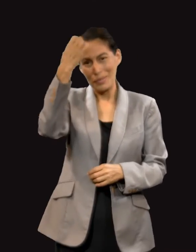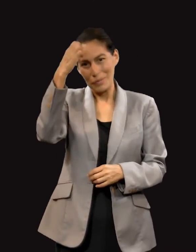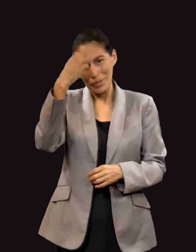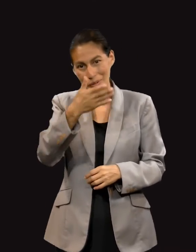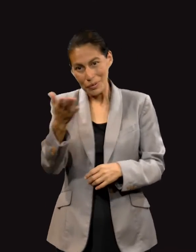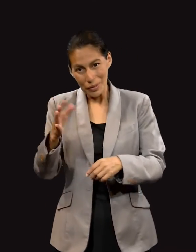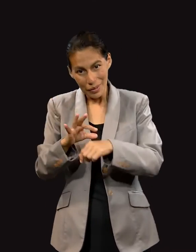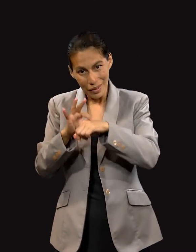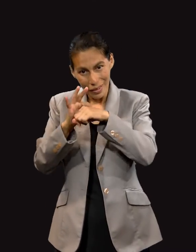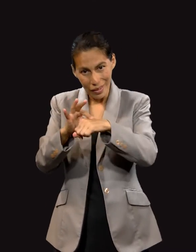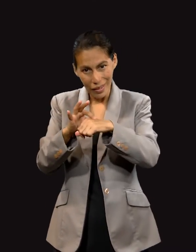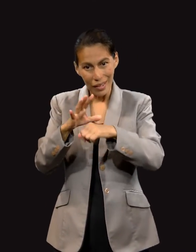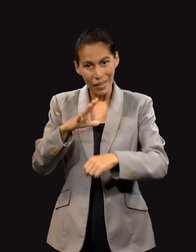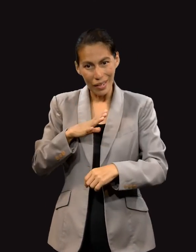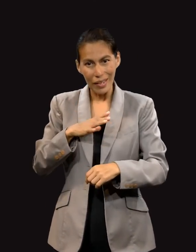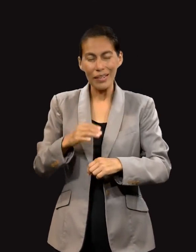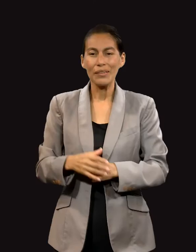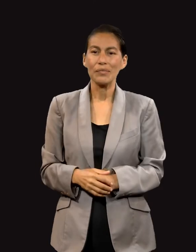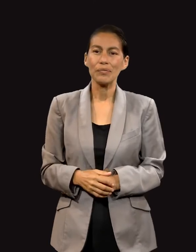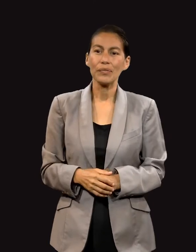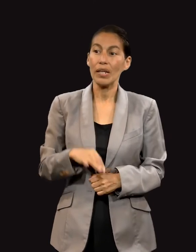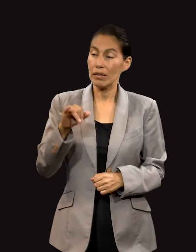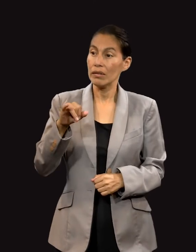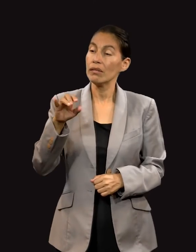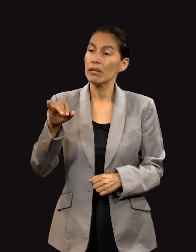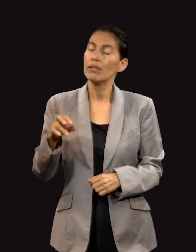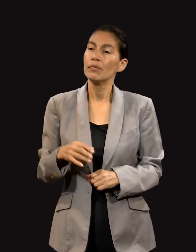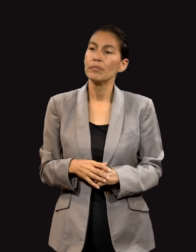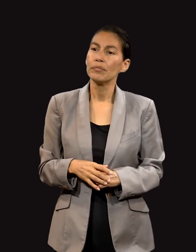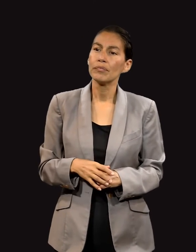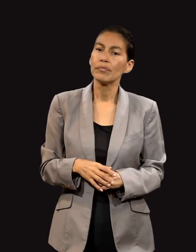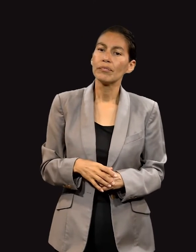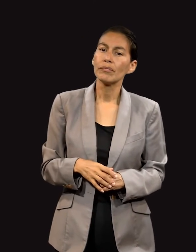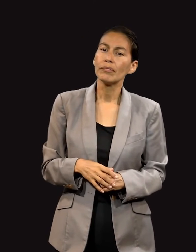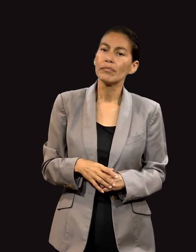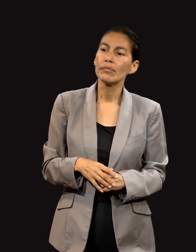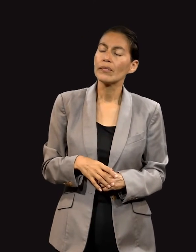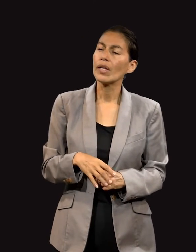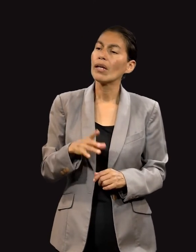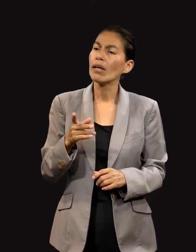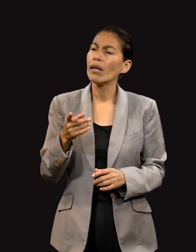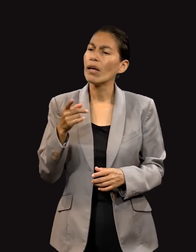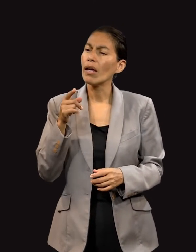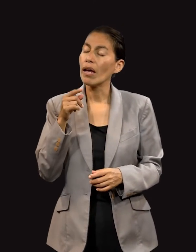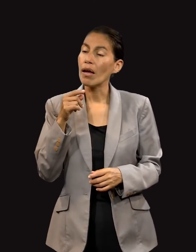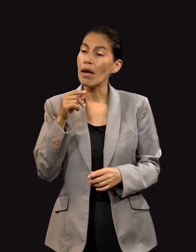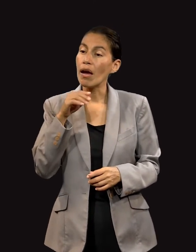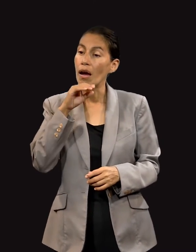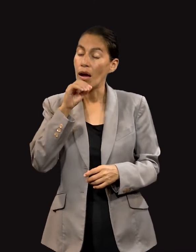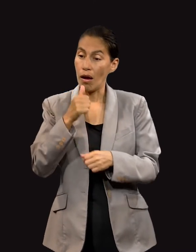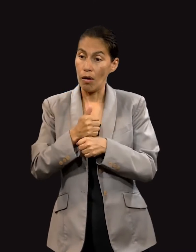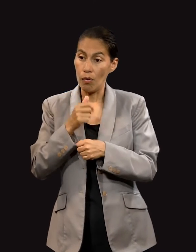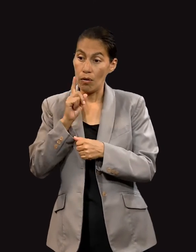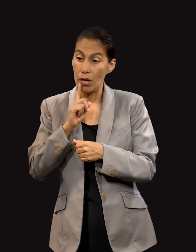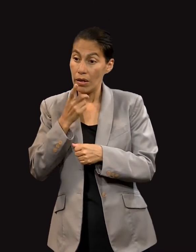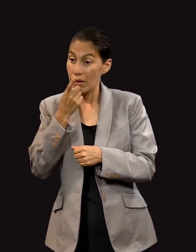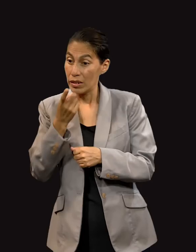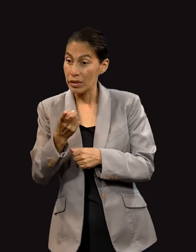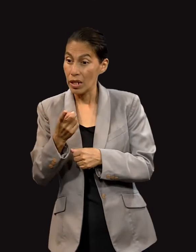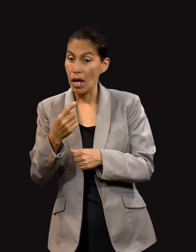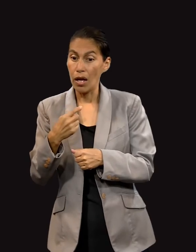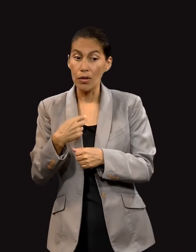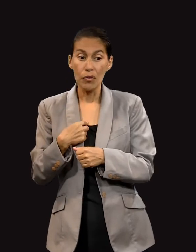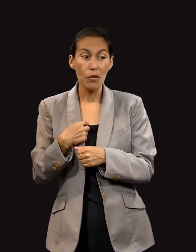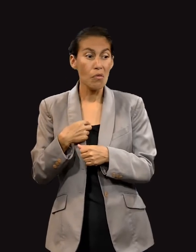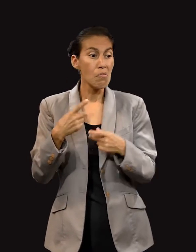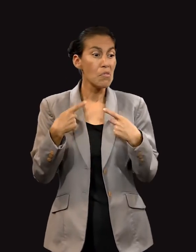de la experiencia que ustedes han vivido. Perdón. Sí. Que ella decía que no podía pedir perdón a las personas que había